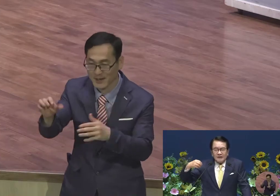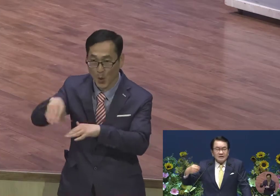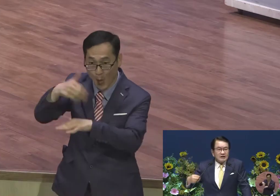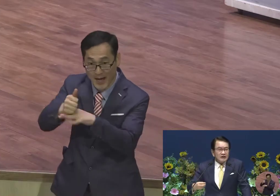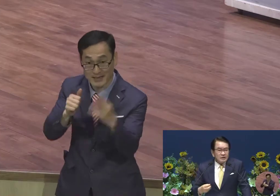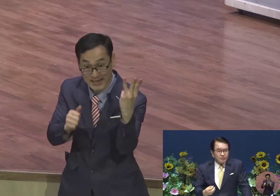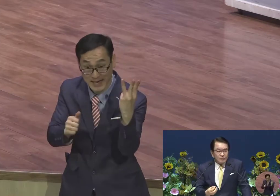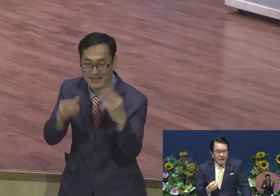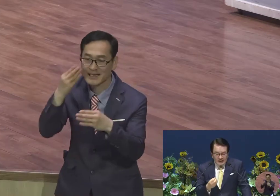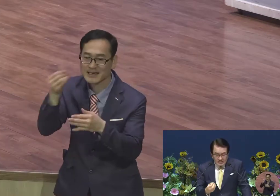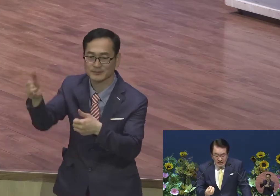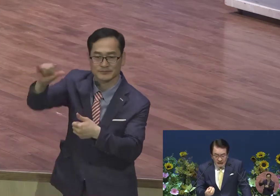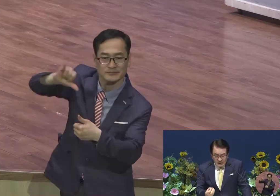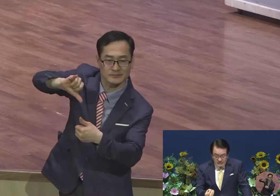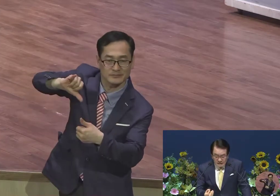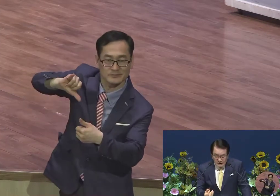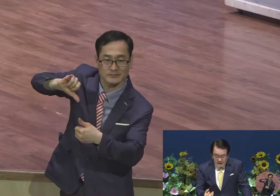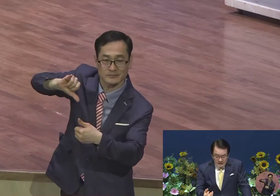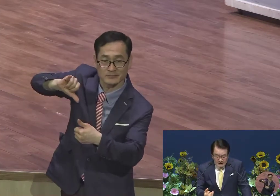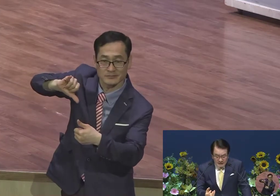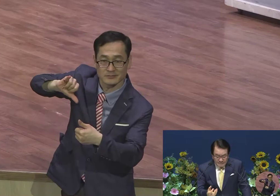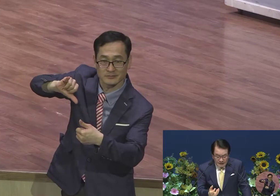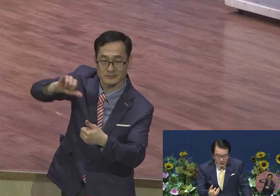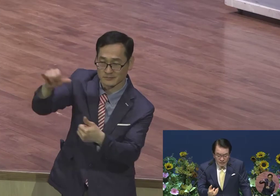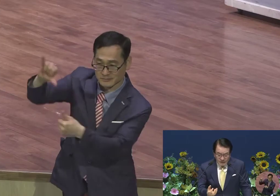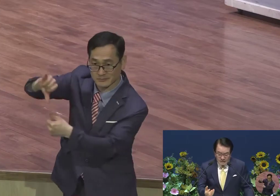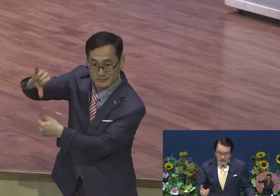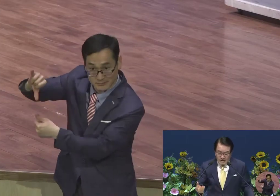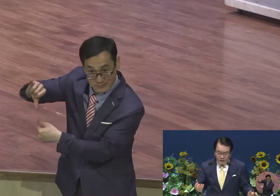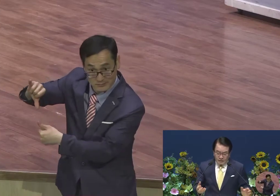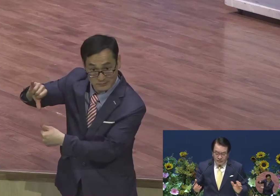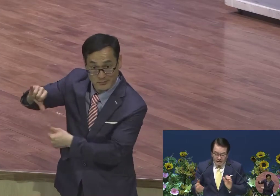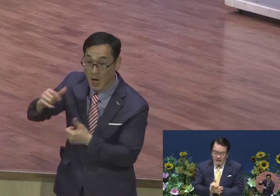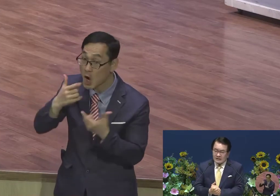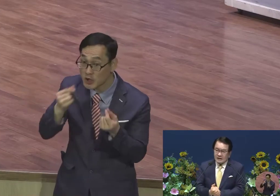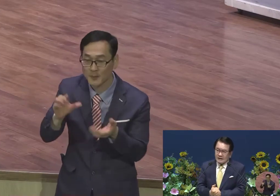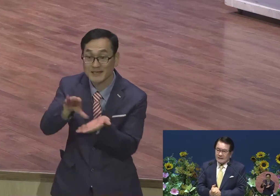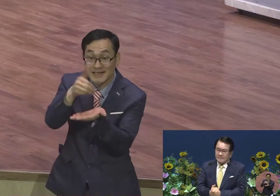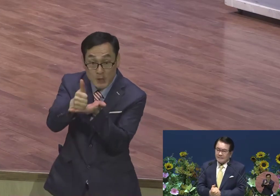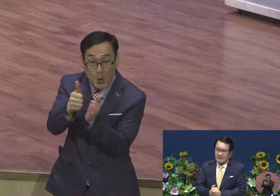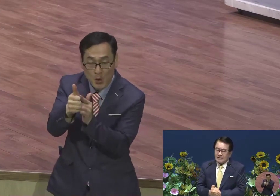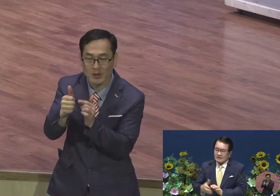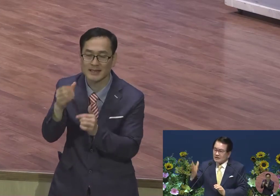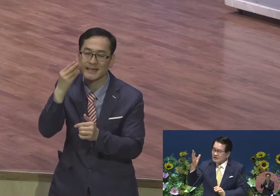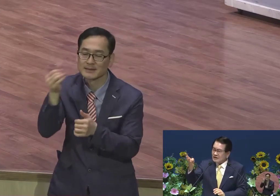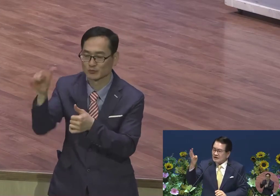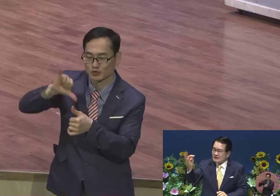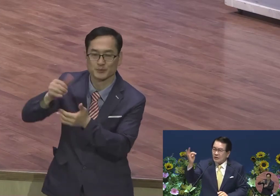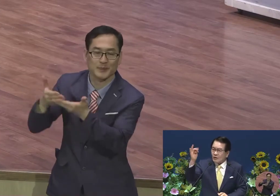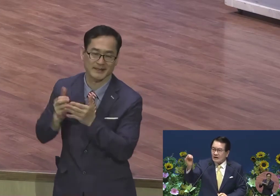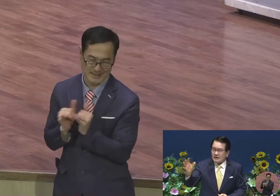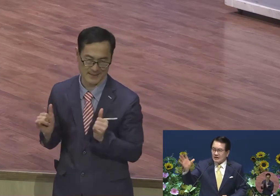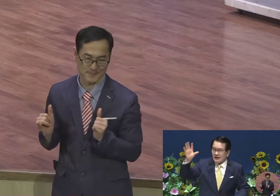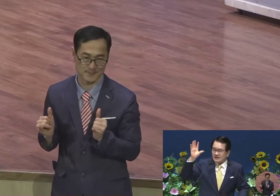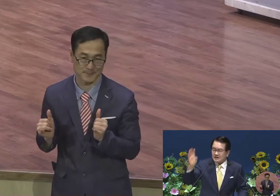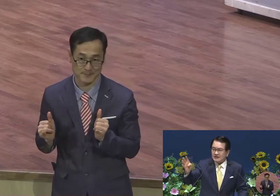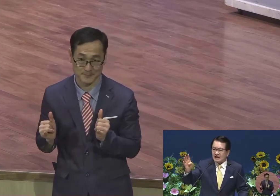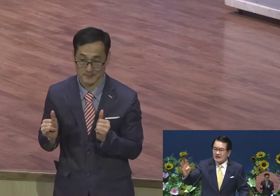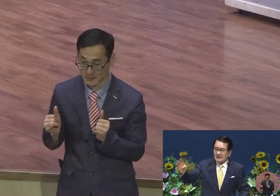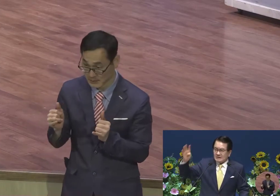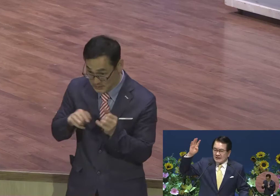받아야 돼요 그래서 기름 부음 받은 자라 그래서 예수님께서 이 땅에 오셔서 뭐 하셨느냐 선지자 제사장 왕